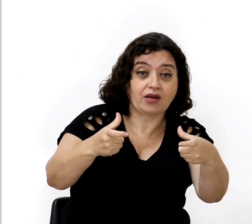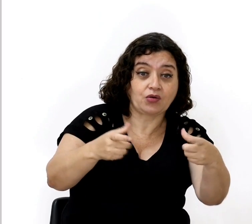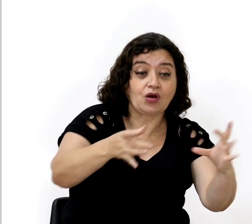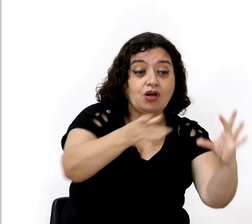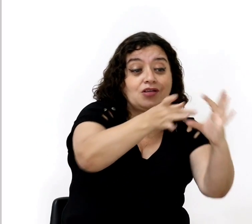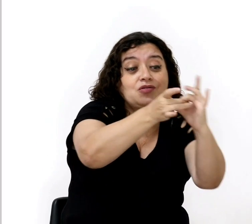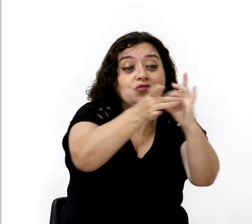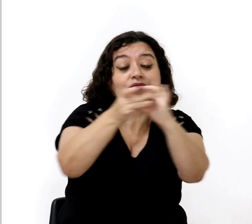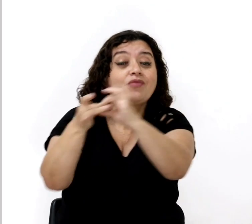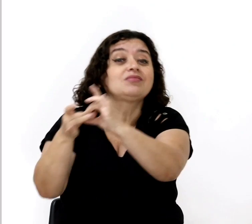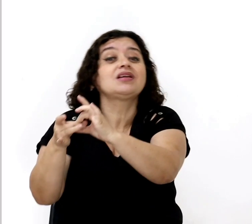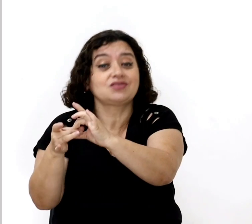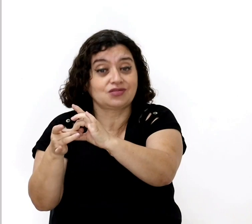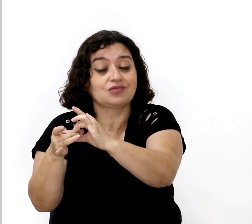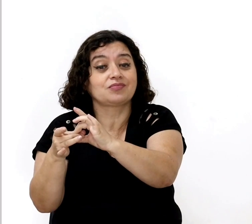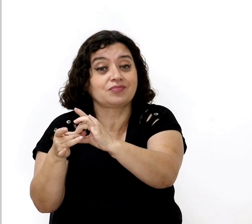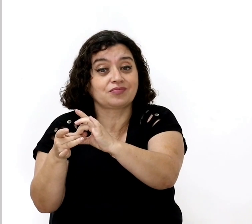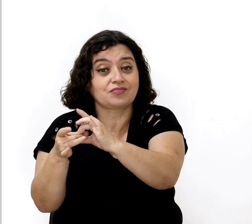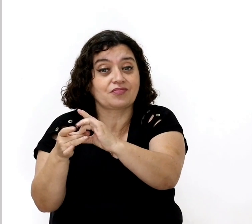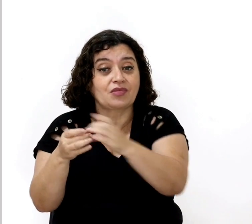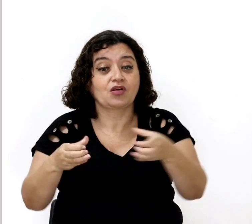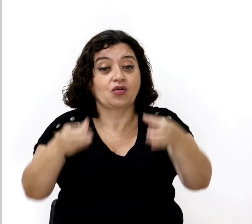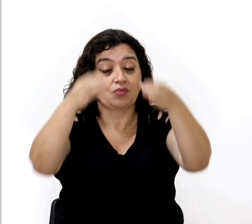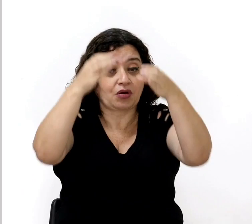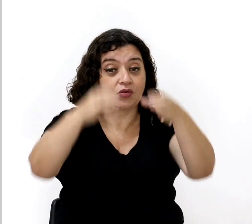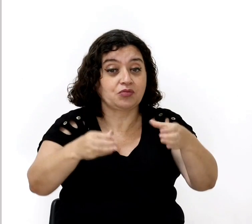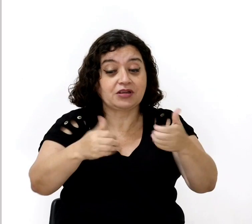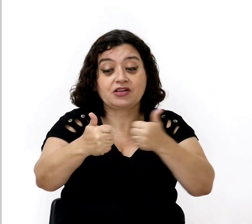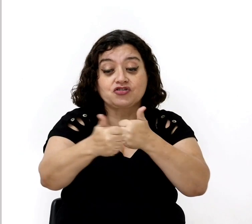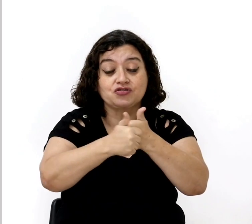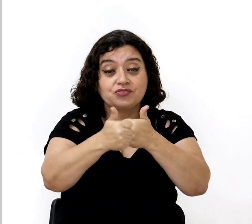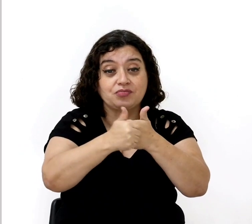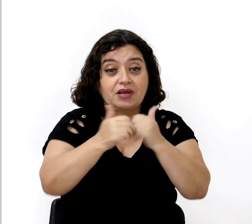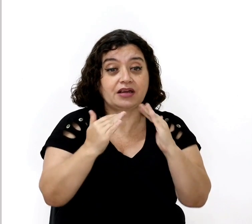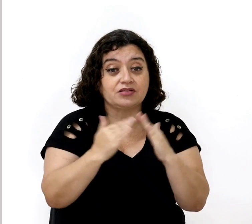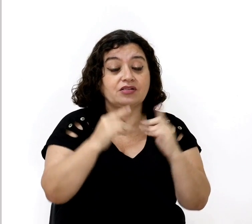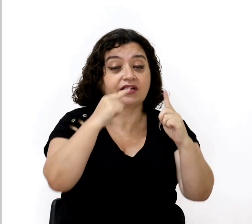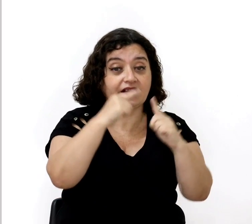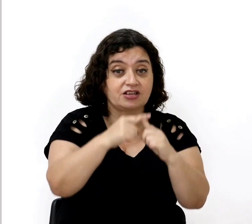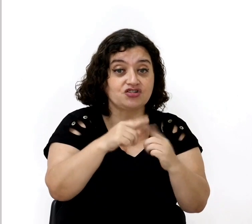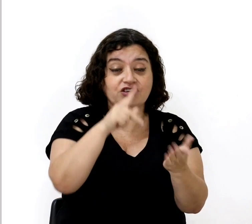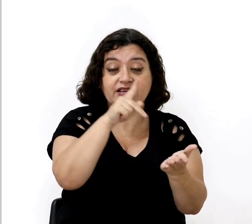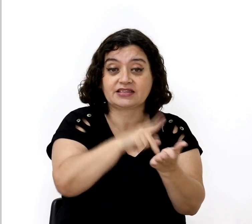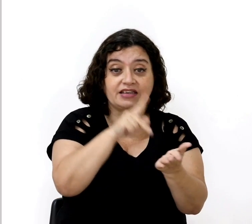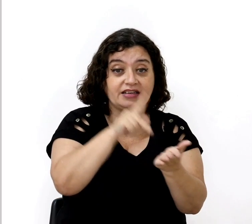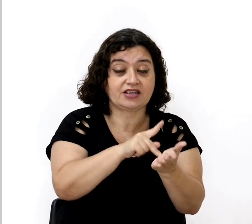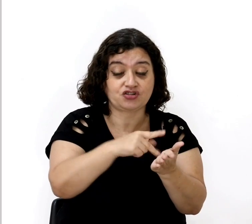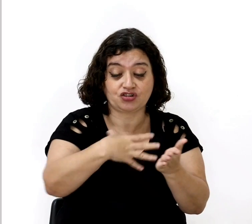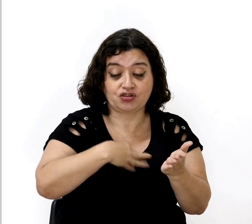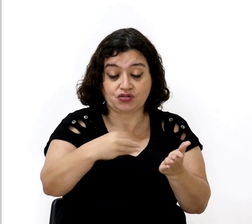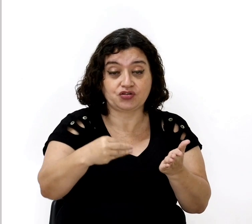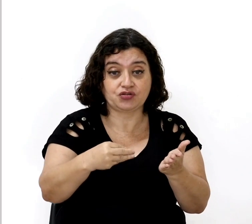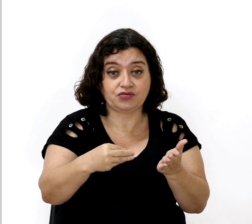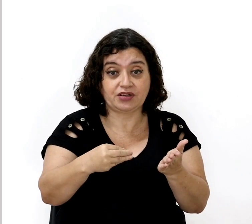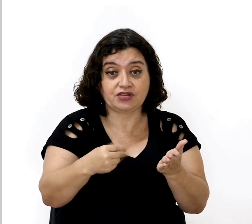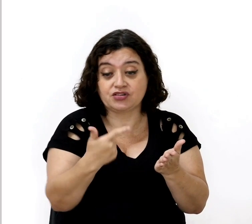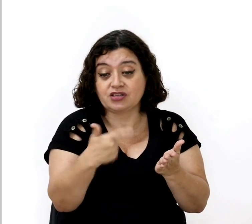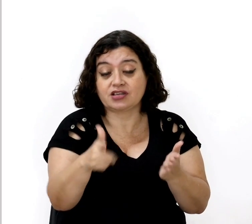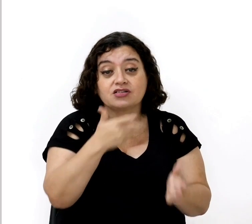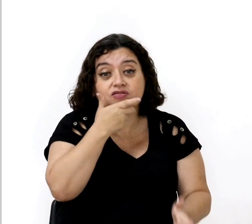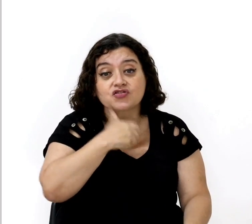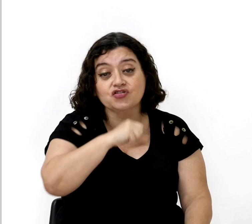E o contexto, né? Porque a gente lidava com uma comunidade próxima da igreja que tinha essa realidade dos filhos,